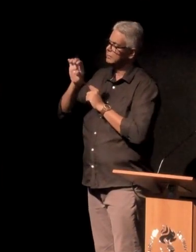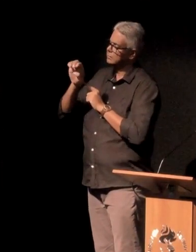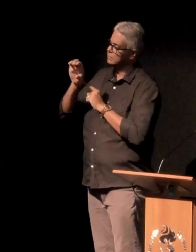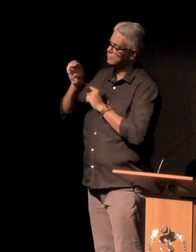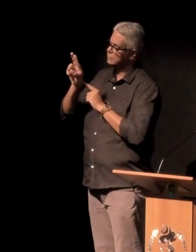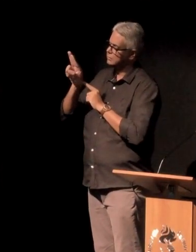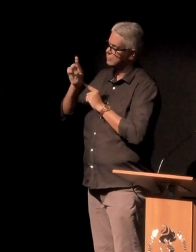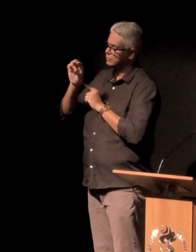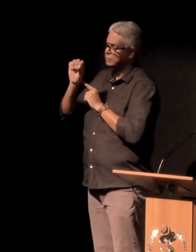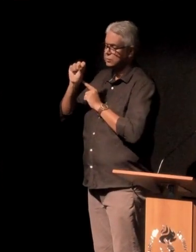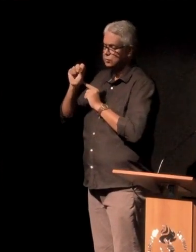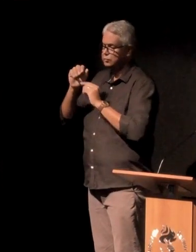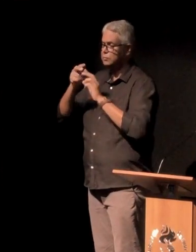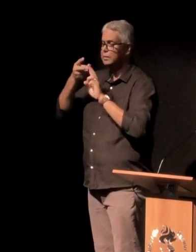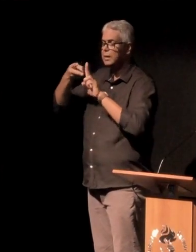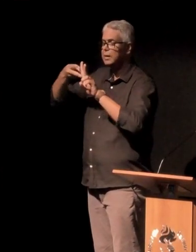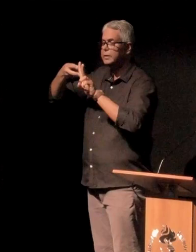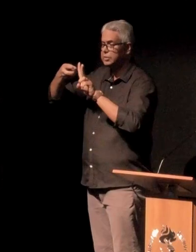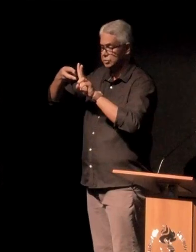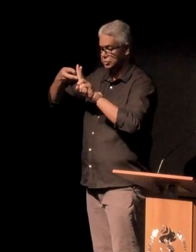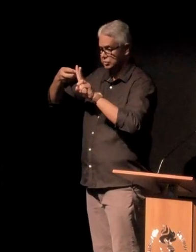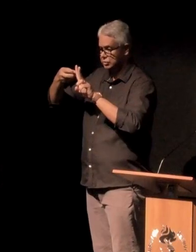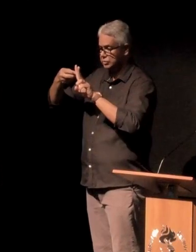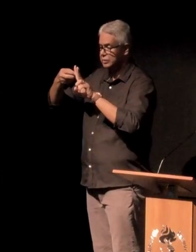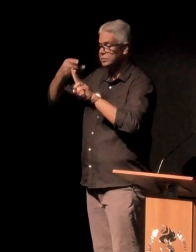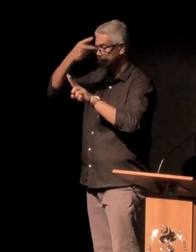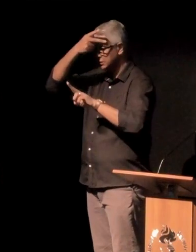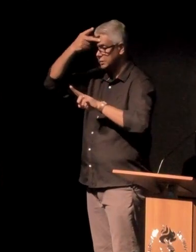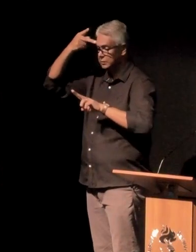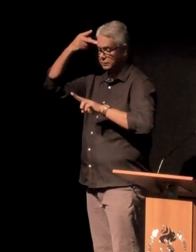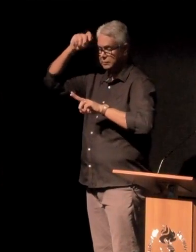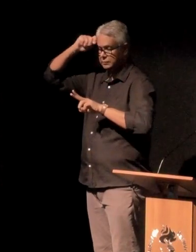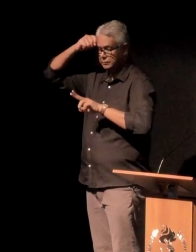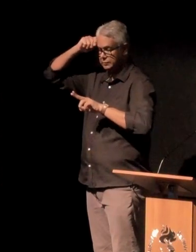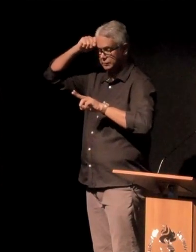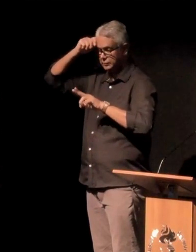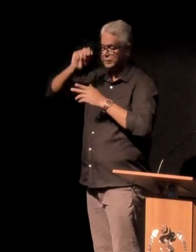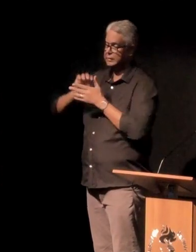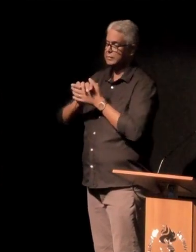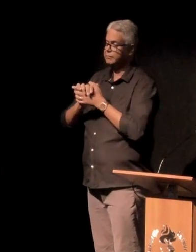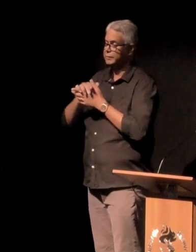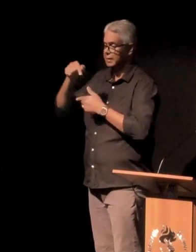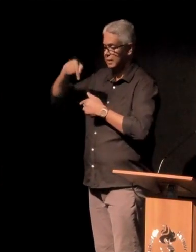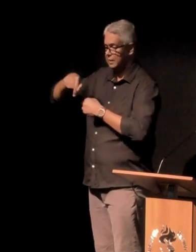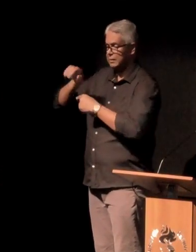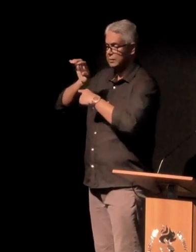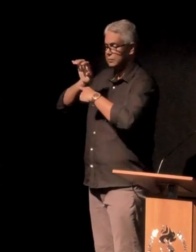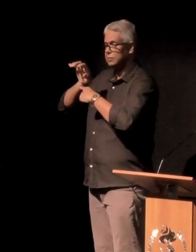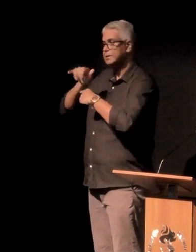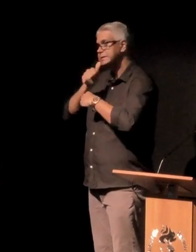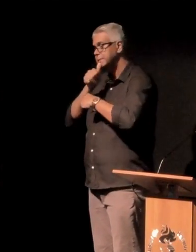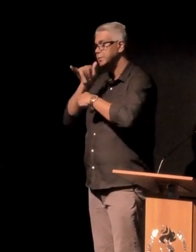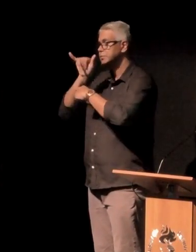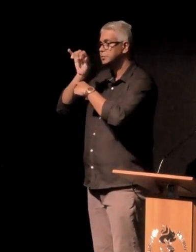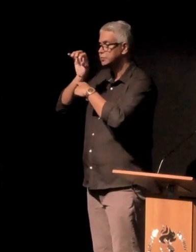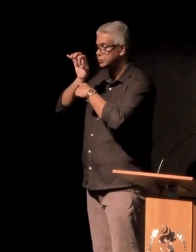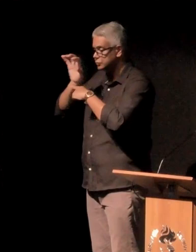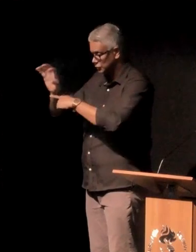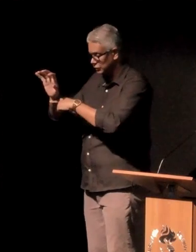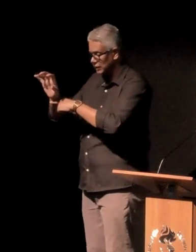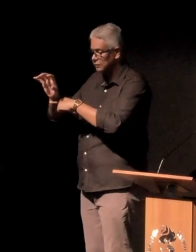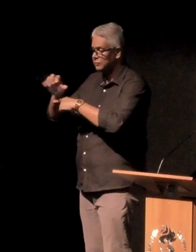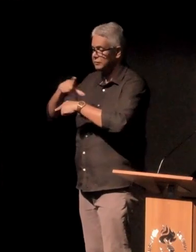indígenas e quilombolas do penali levando em conta o estado com mais de 100 escolas indígenas